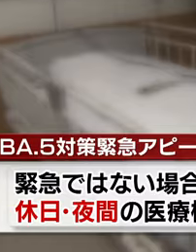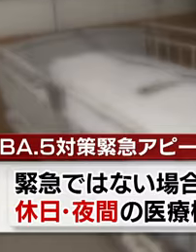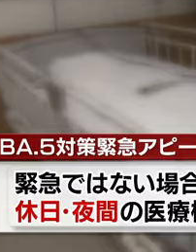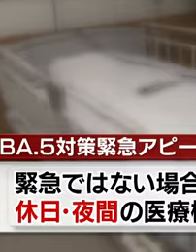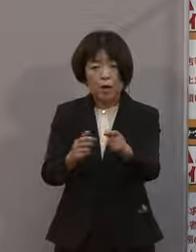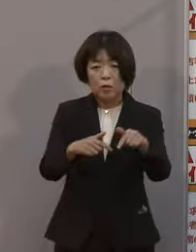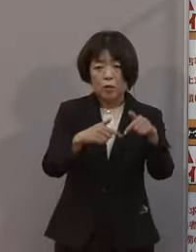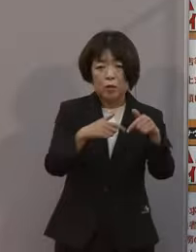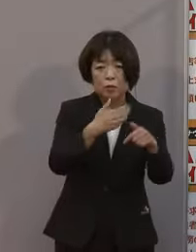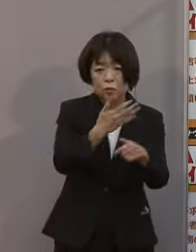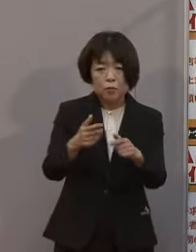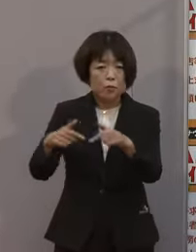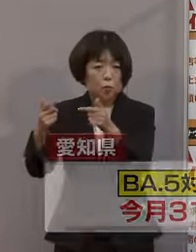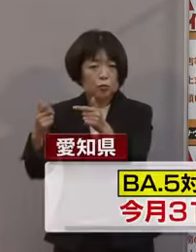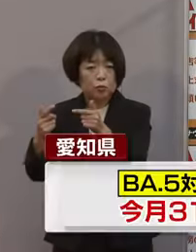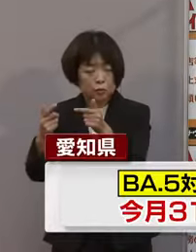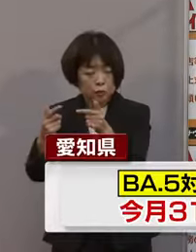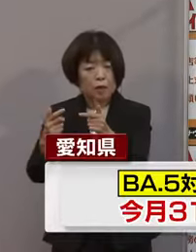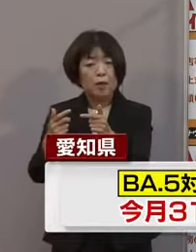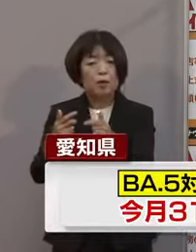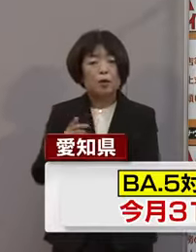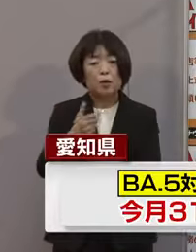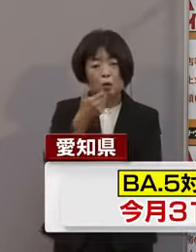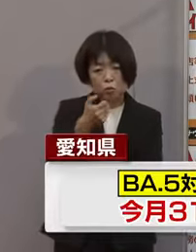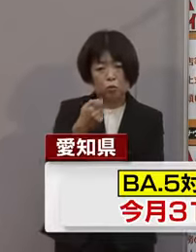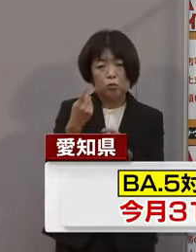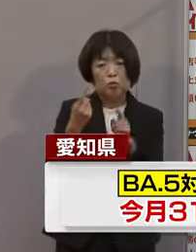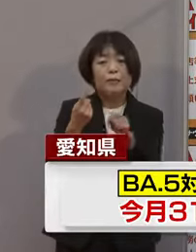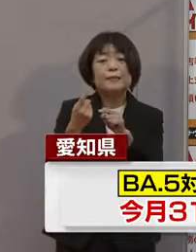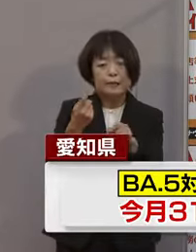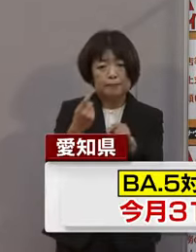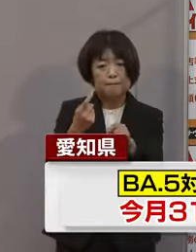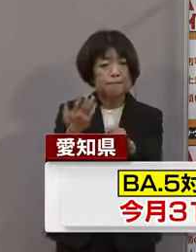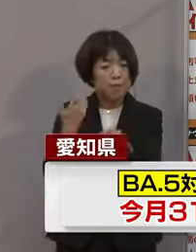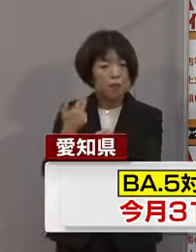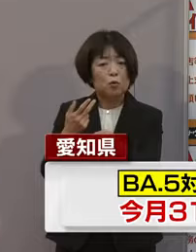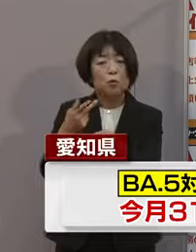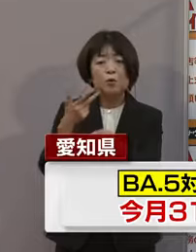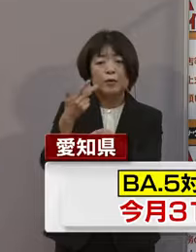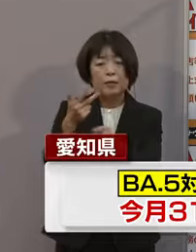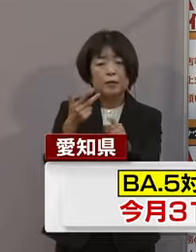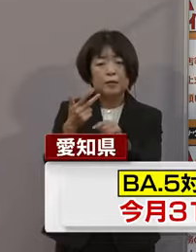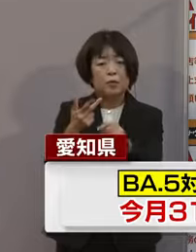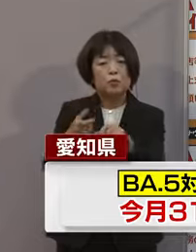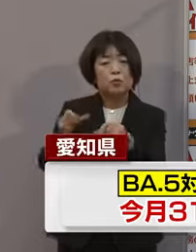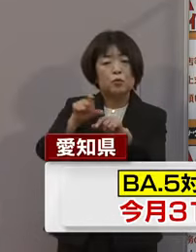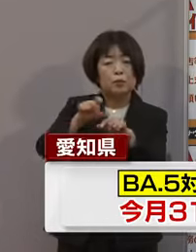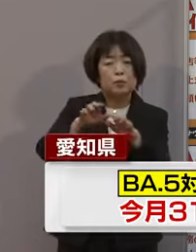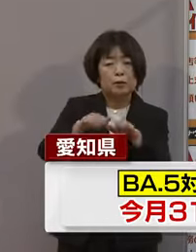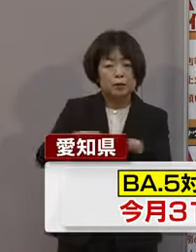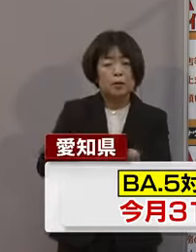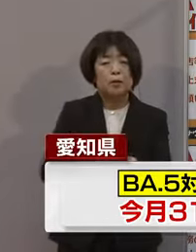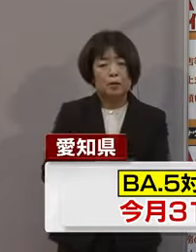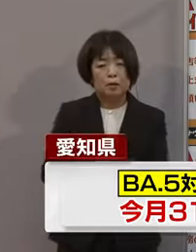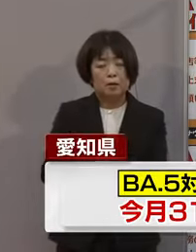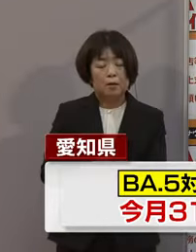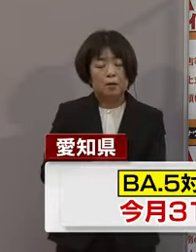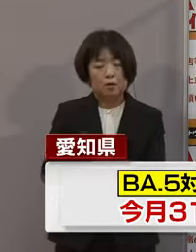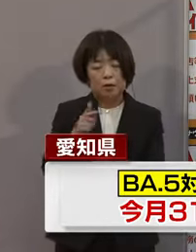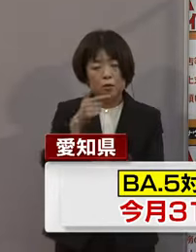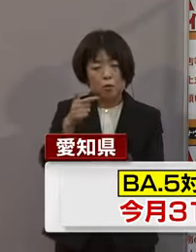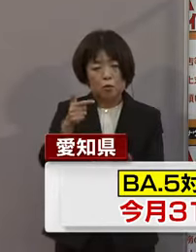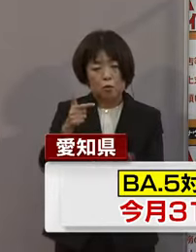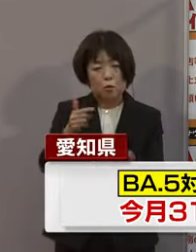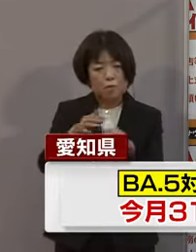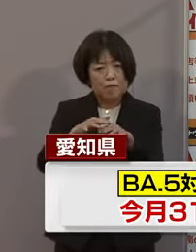また現在出されている ba 5対策強化宣言の期間を10日間延長し今月31日